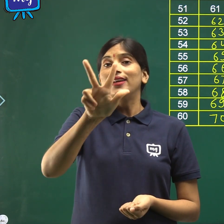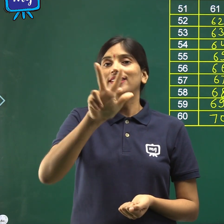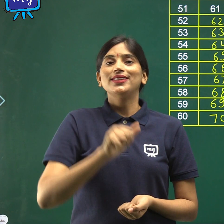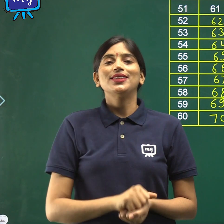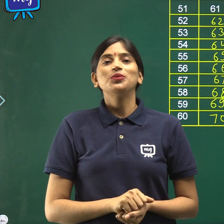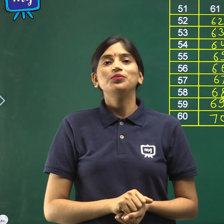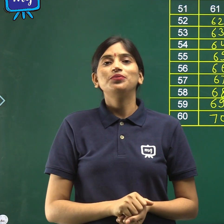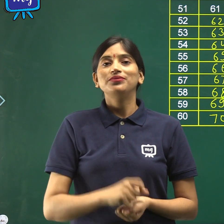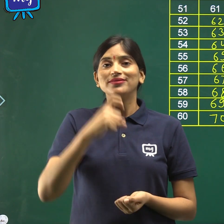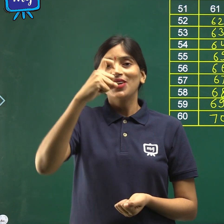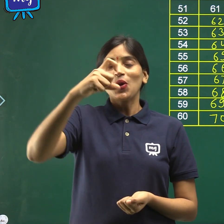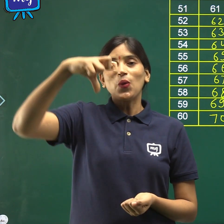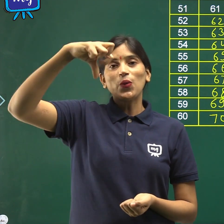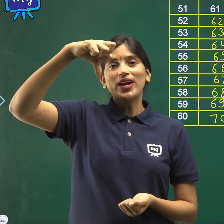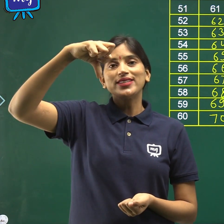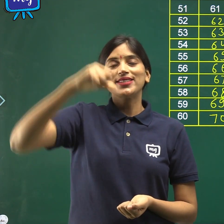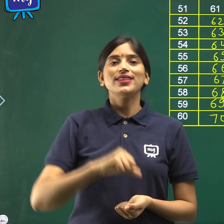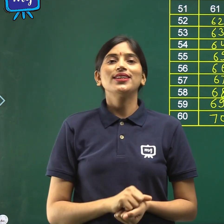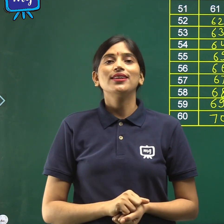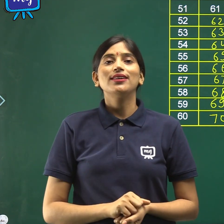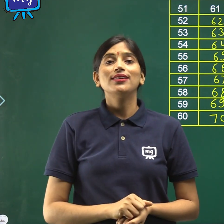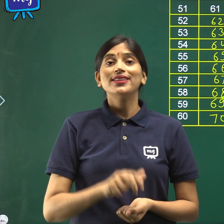78, 79,